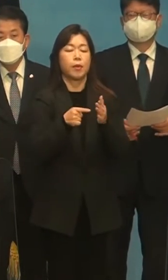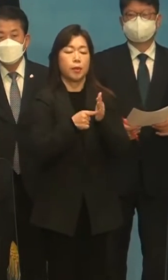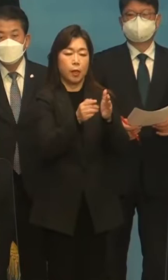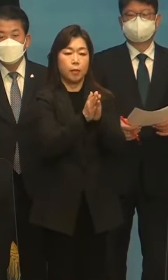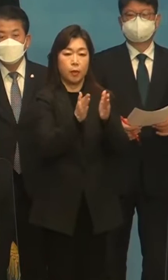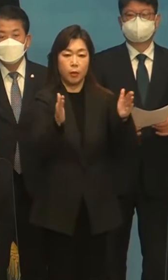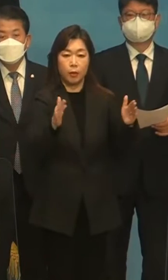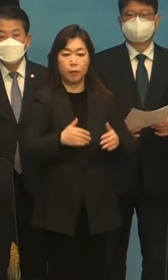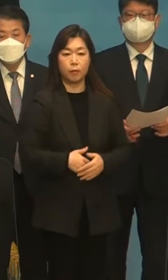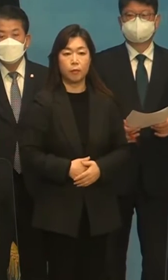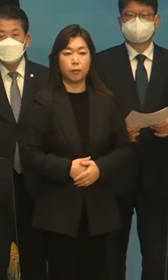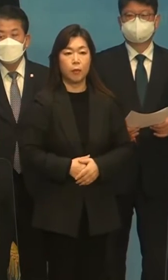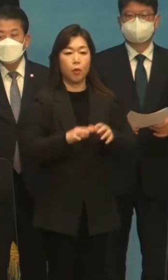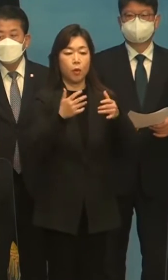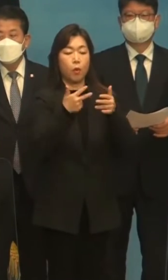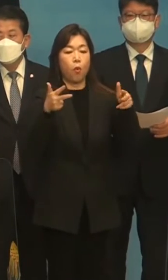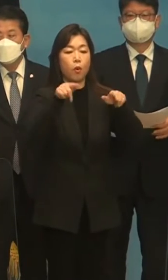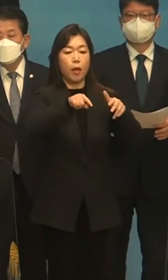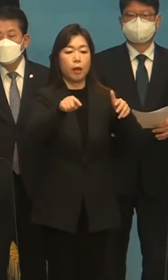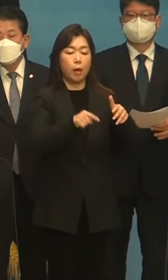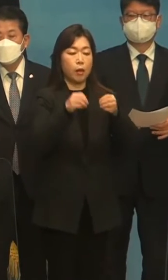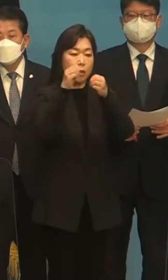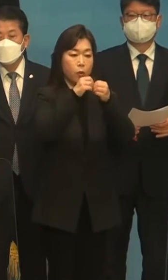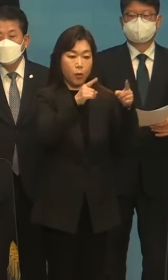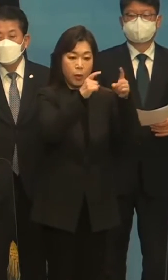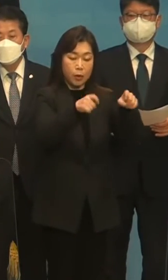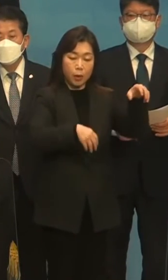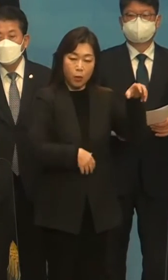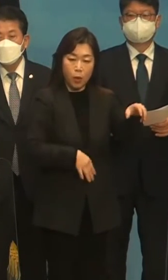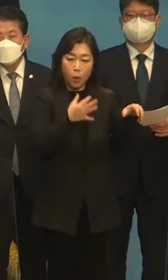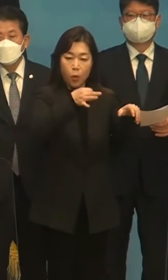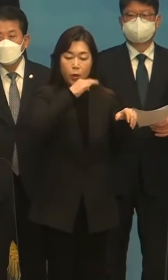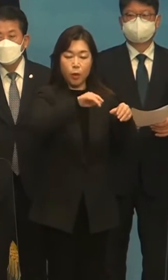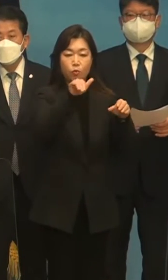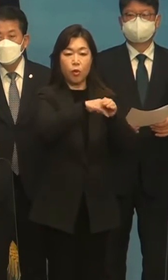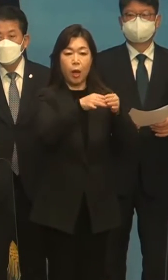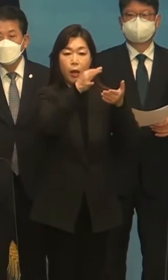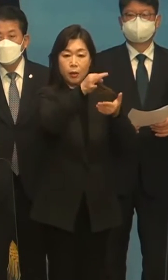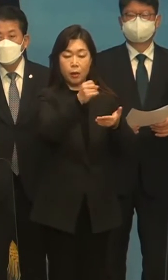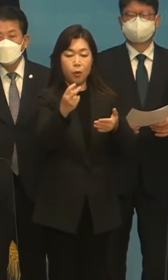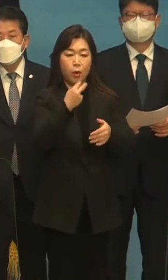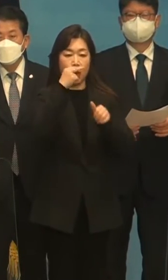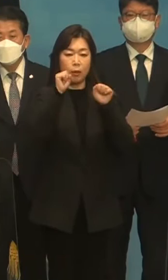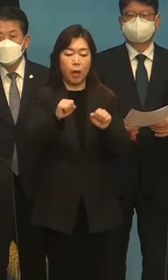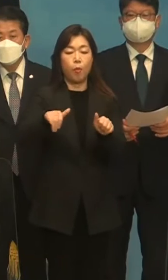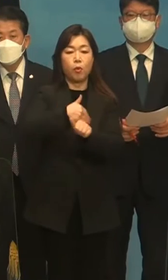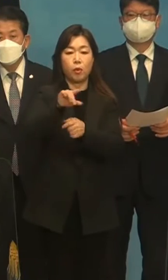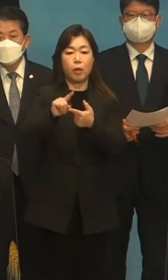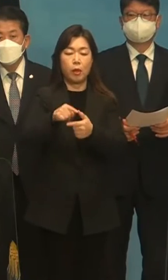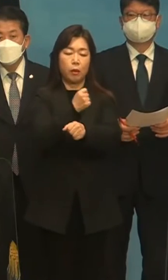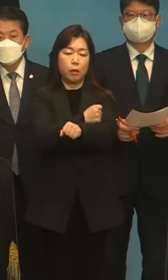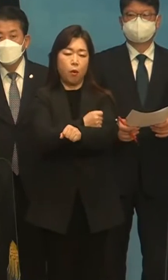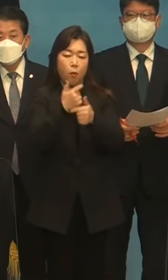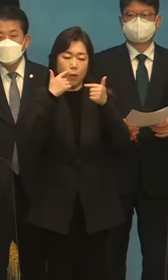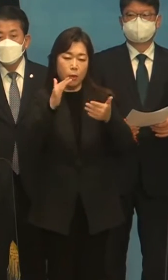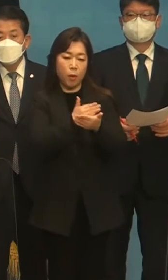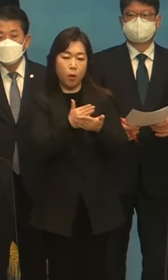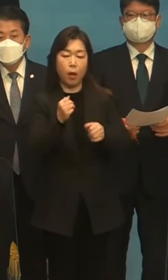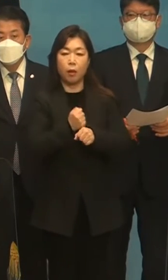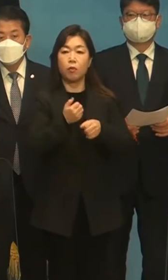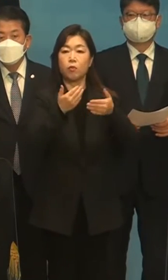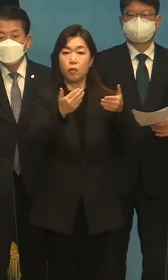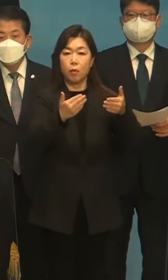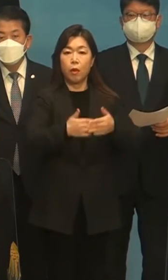추진한다. 국립공원 내 전통 사찰의 공익적, 문화적 가치, 생태계 보존 등의 기여도를 명확하게